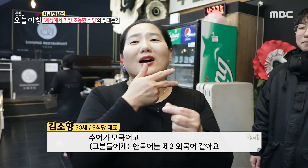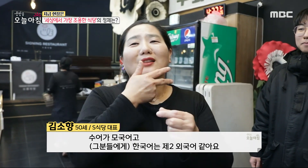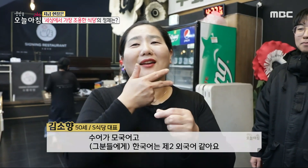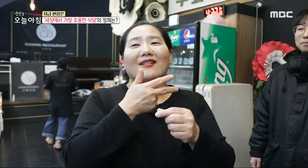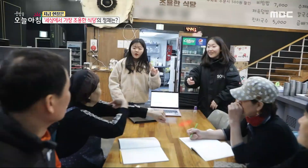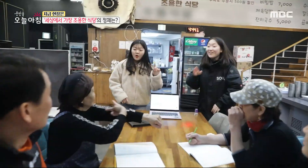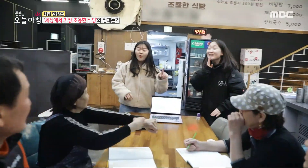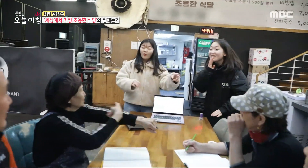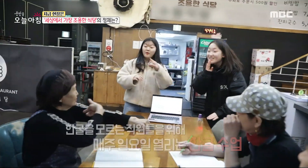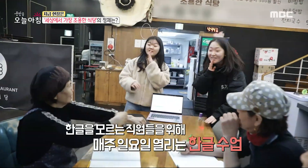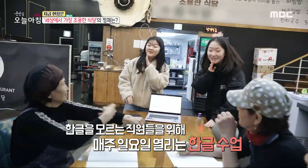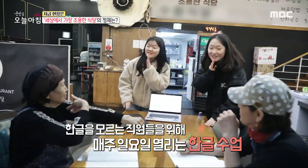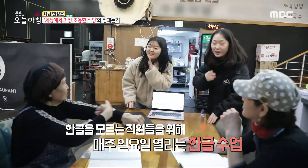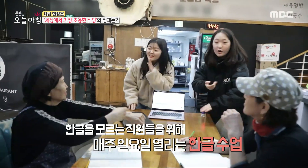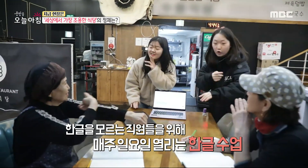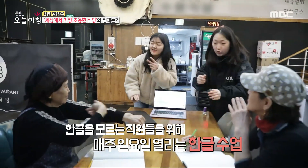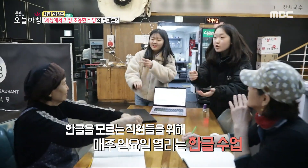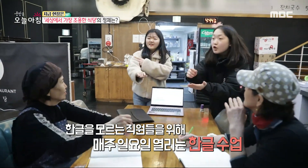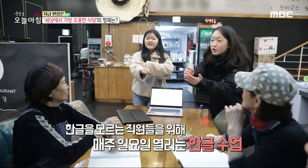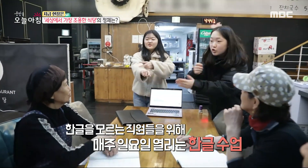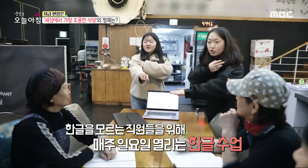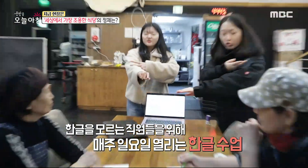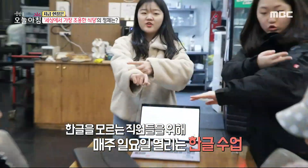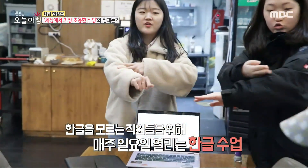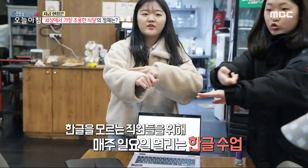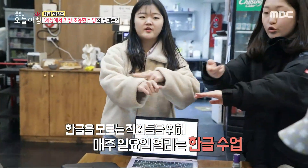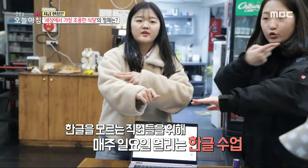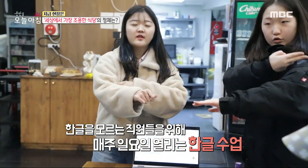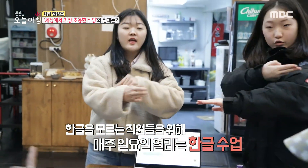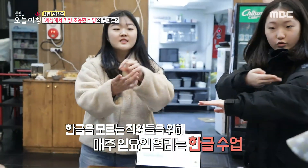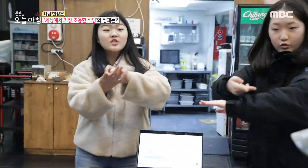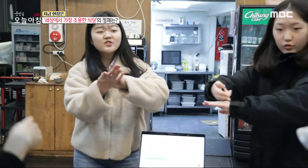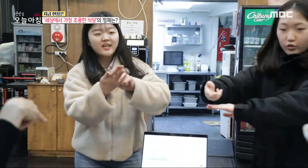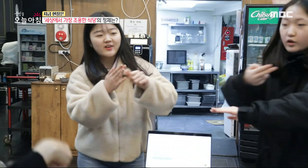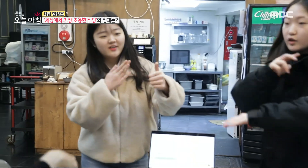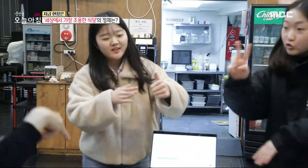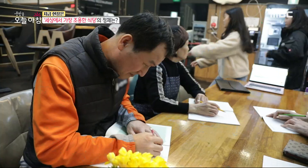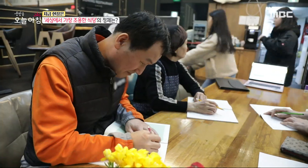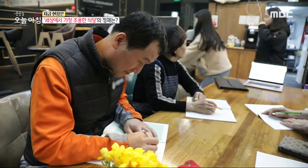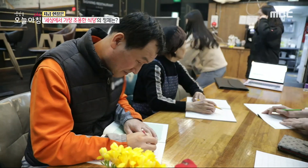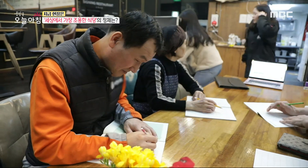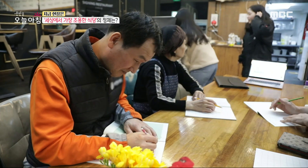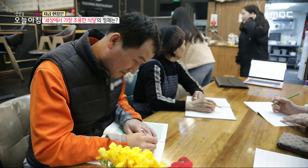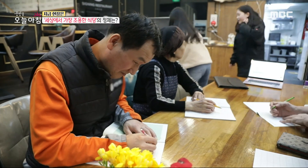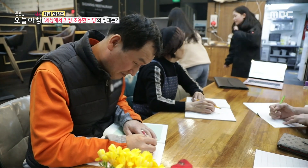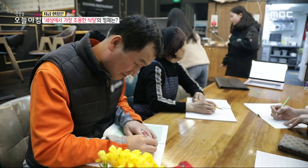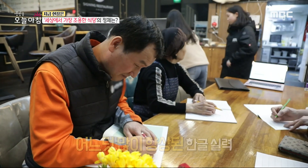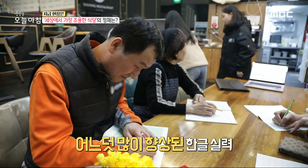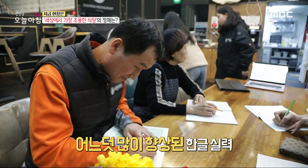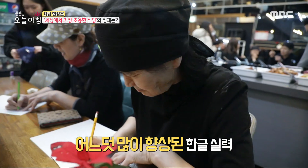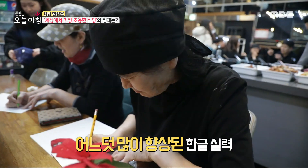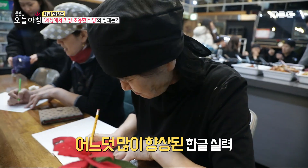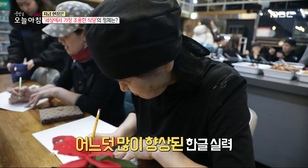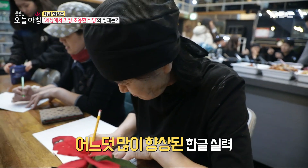같아요. 한글을 모르는 청각장애인 직원들을 위해 매주 일요일에 한글 수업이 열린다고